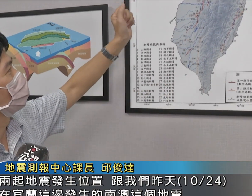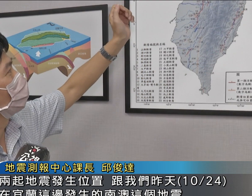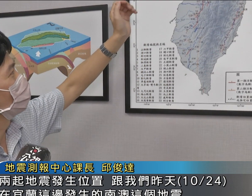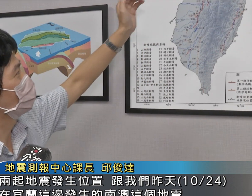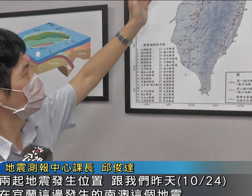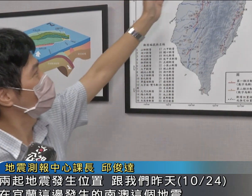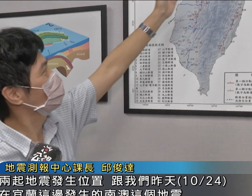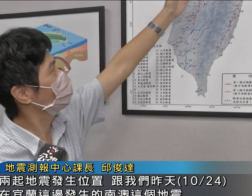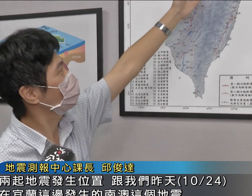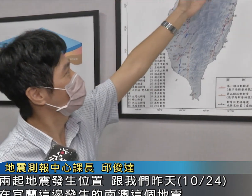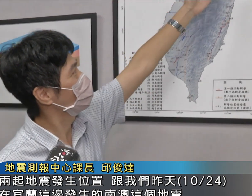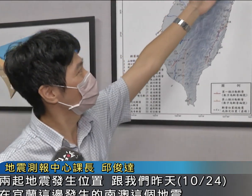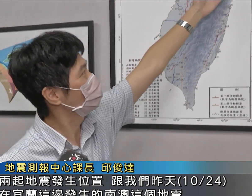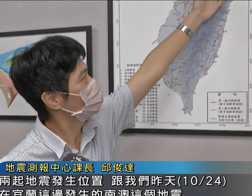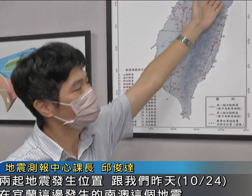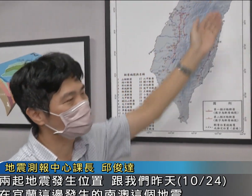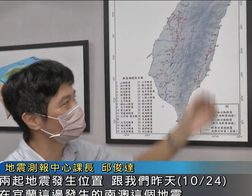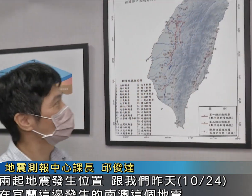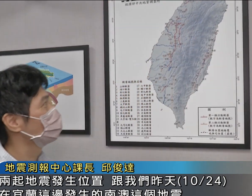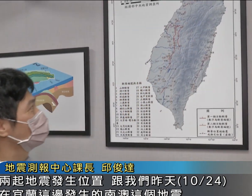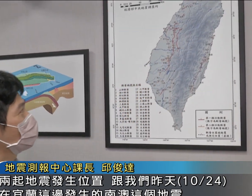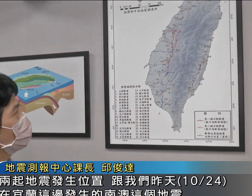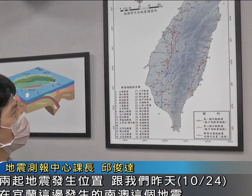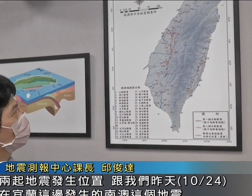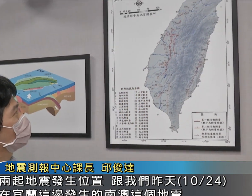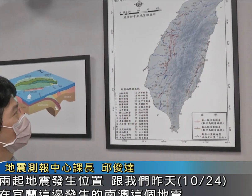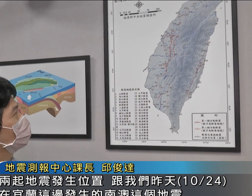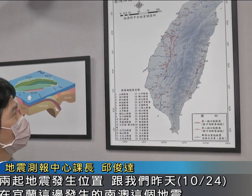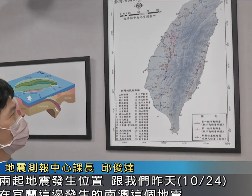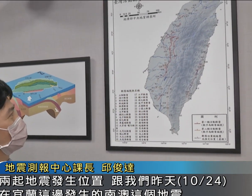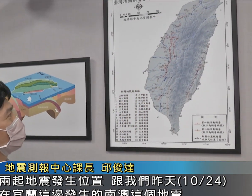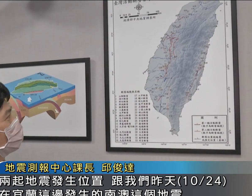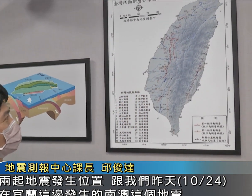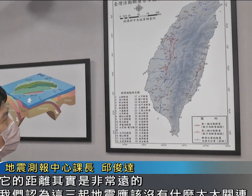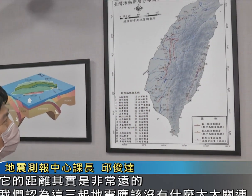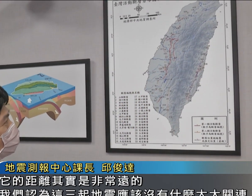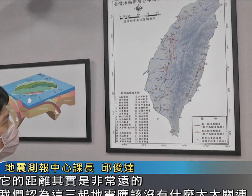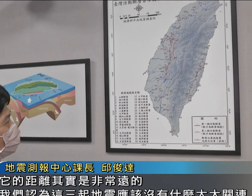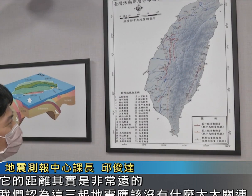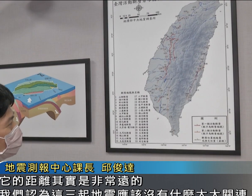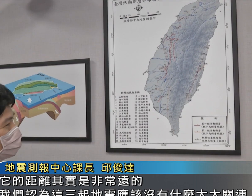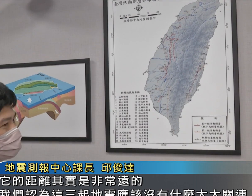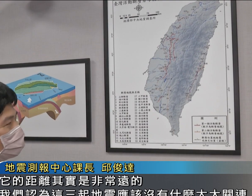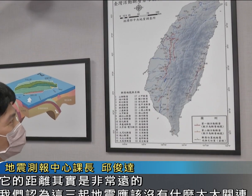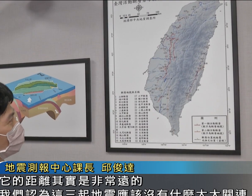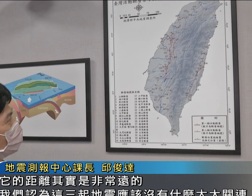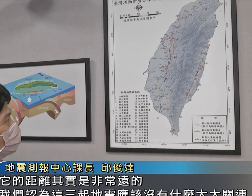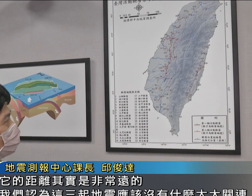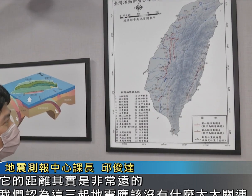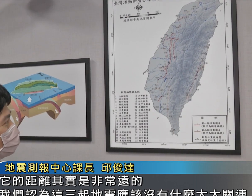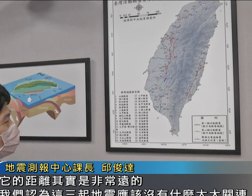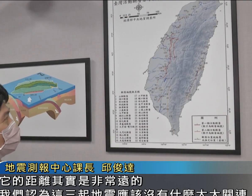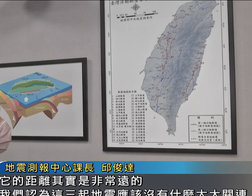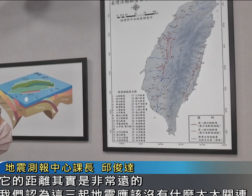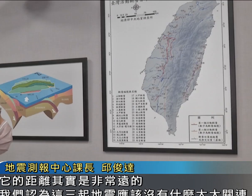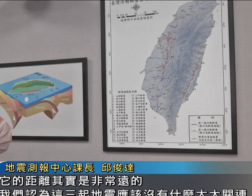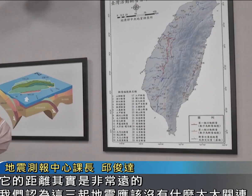我们昨天在宜兰这边发生的南澳这边的地震，其实它的距离其实是非常远的。我们认为它